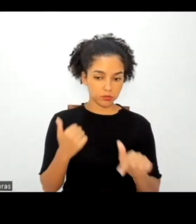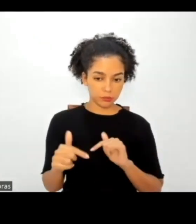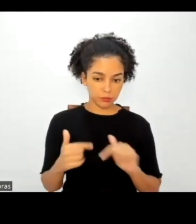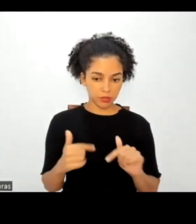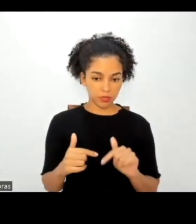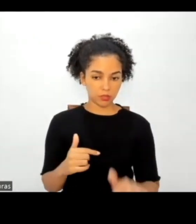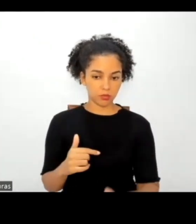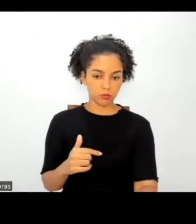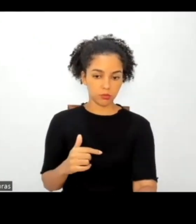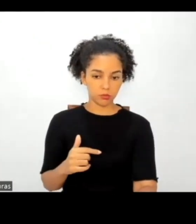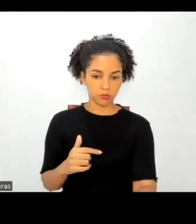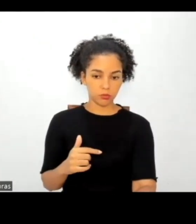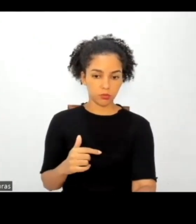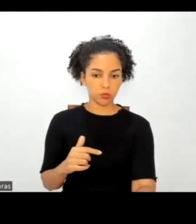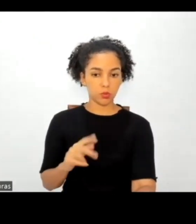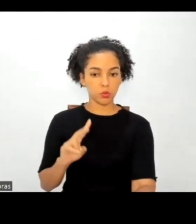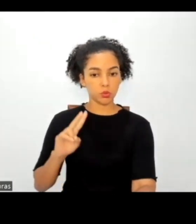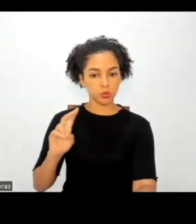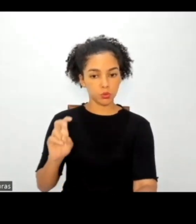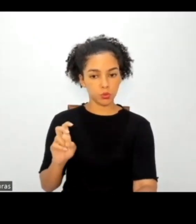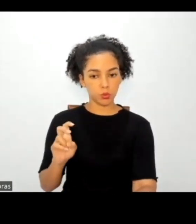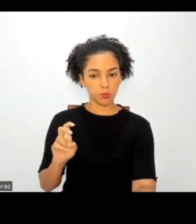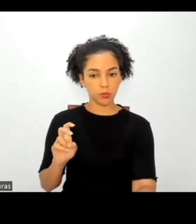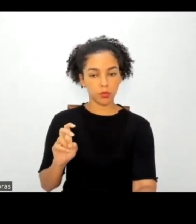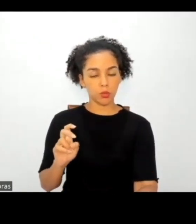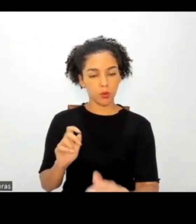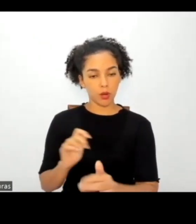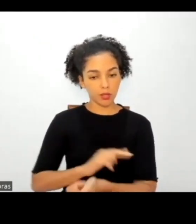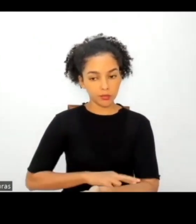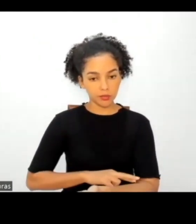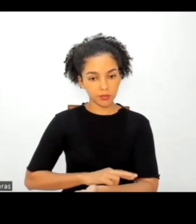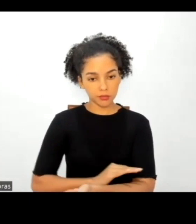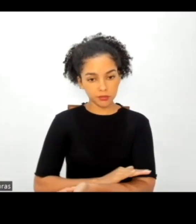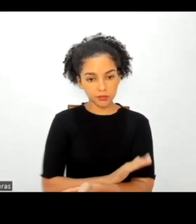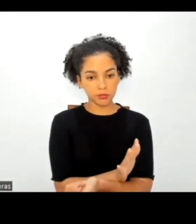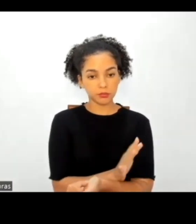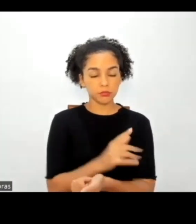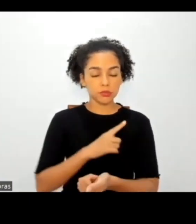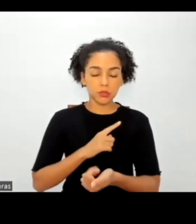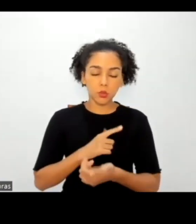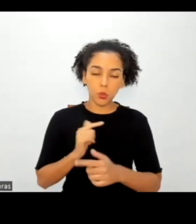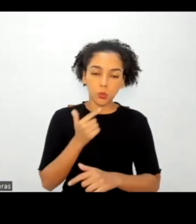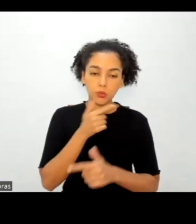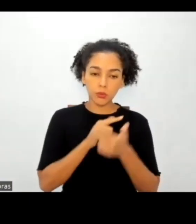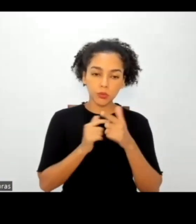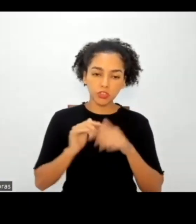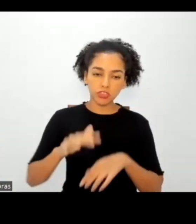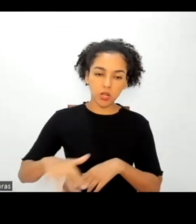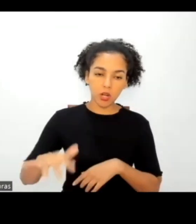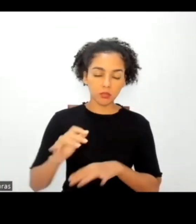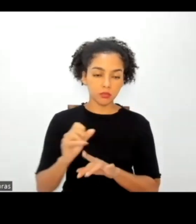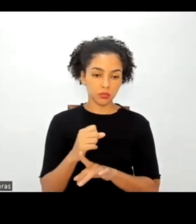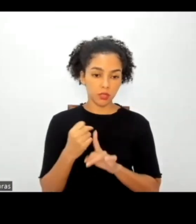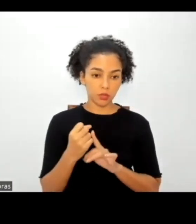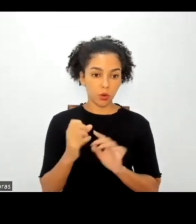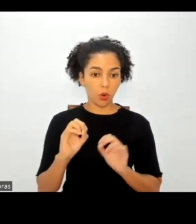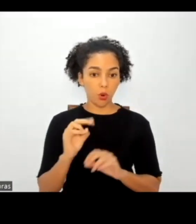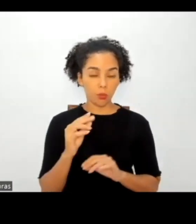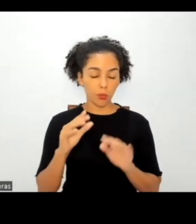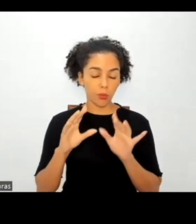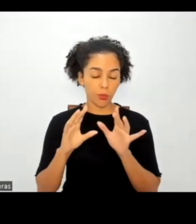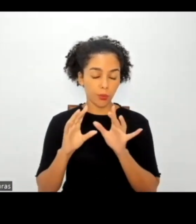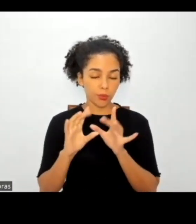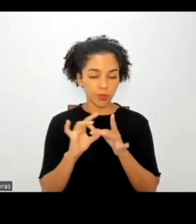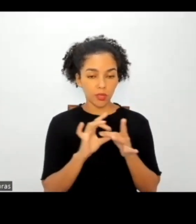ao enfrentamento ao racismo, também não está descoladas, né, assim, de conquistas mais gerais da sociedade ou de um contexto mais